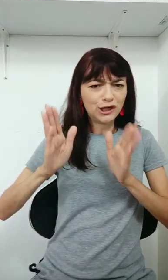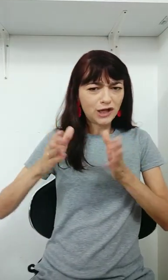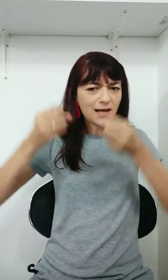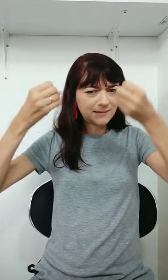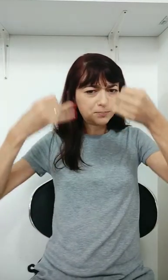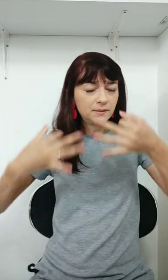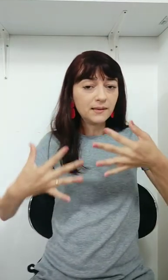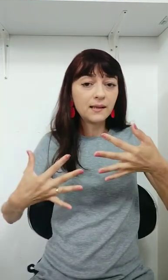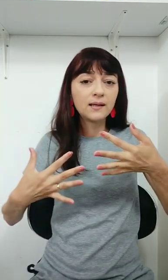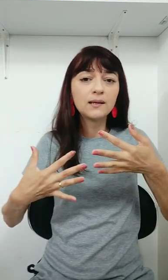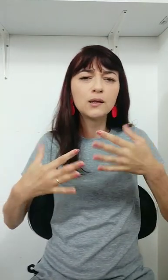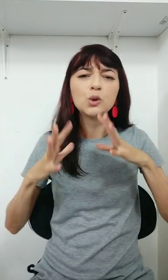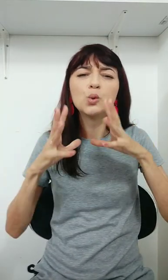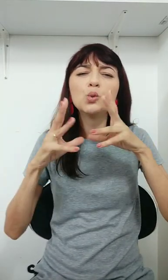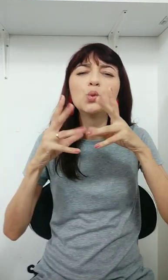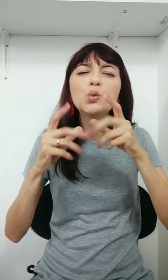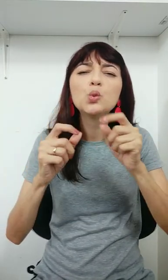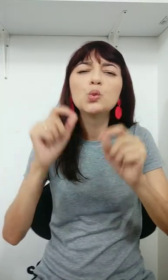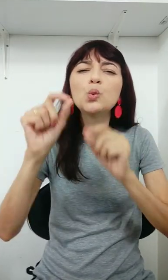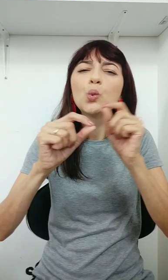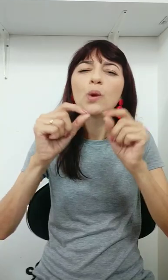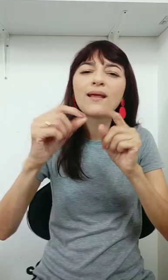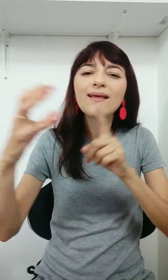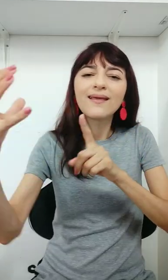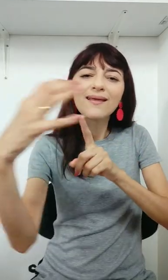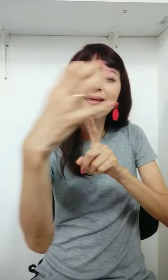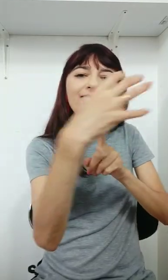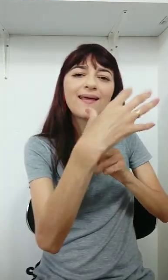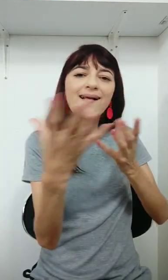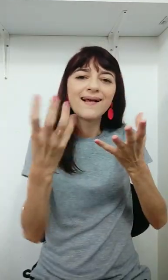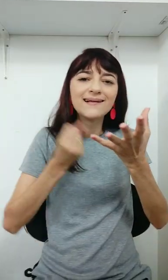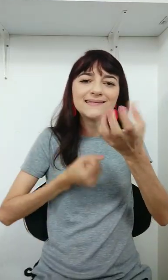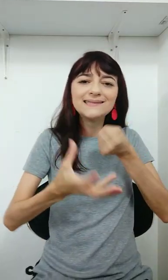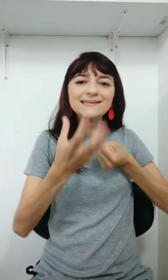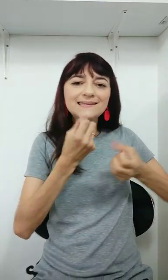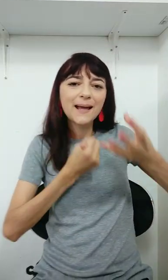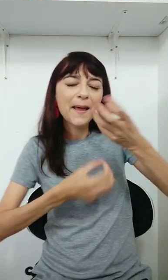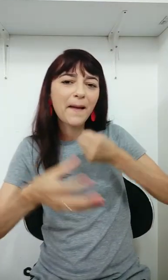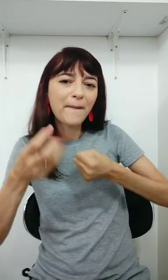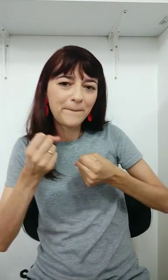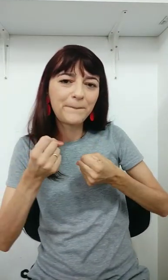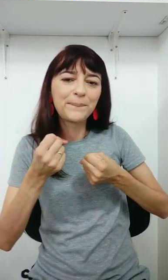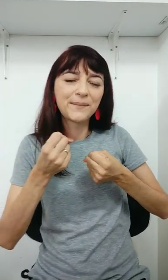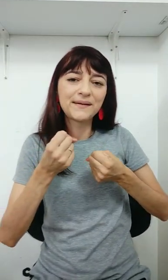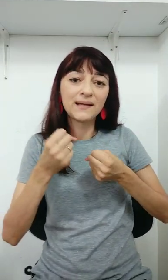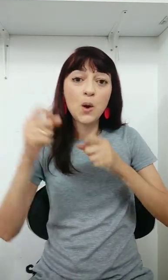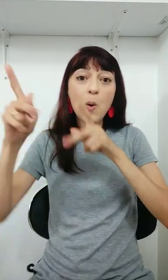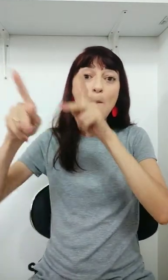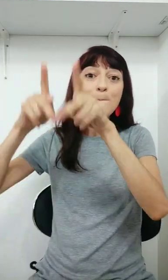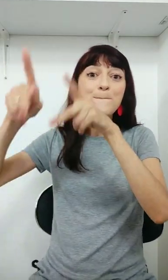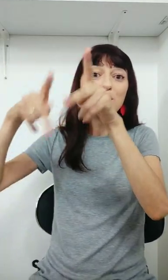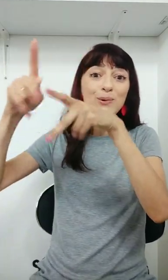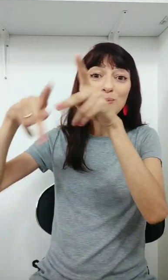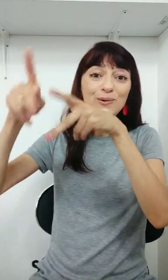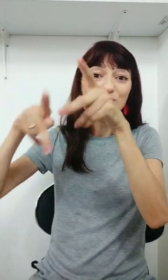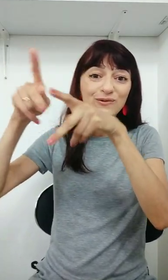Eu já expliquei resumidamente aqui, bem resumidamente, falei um pouco o que era cultura, que são essas, que a construção dessa